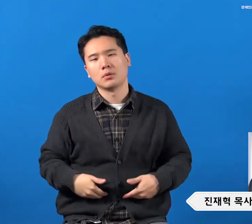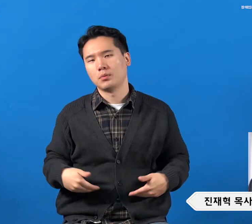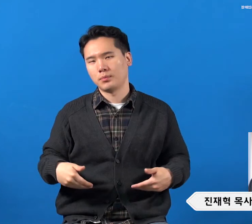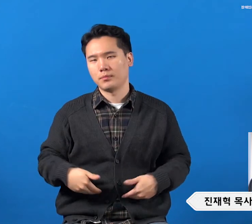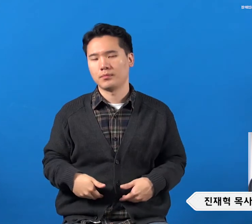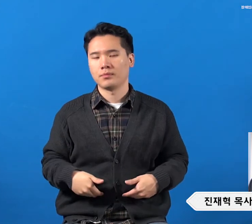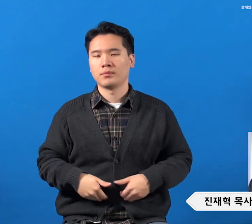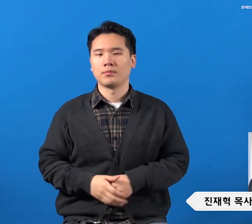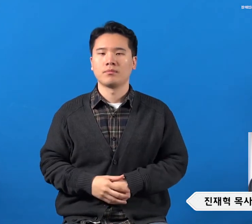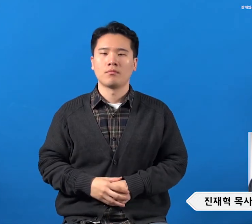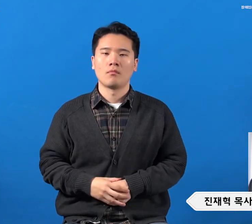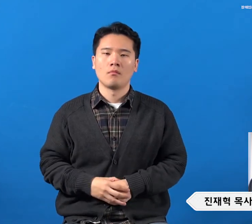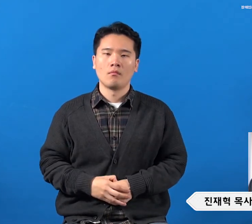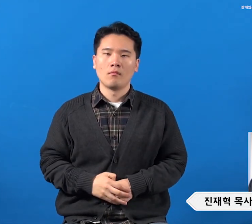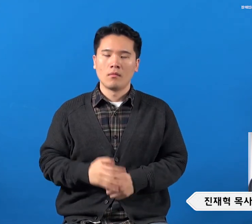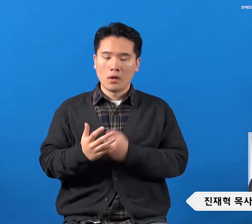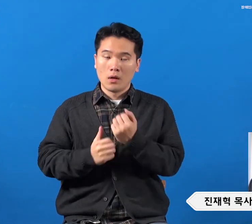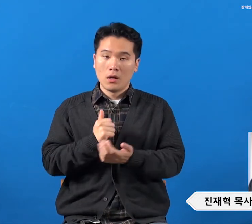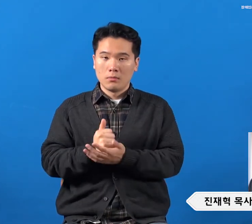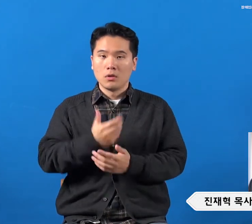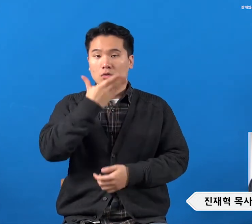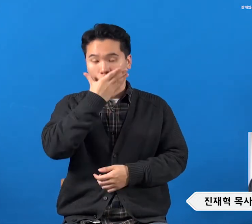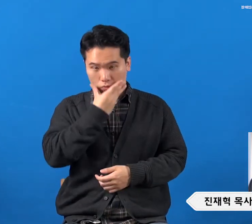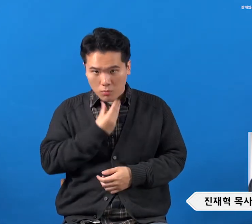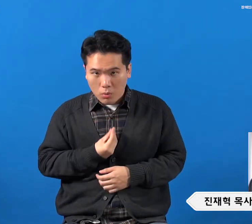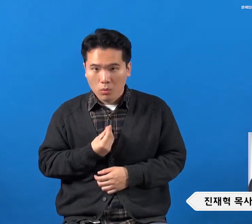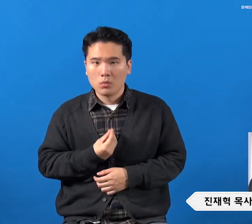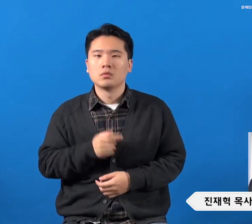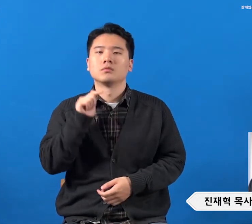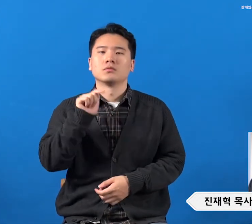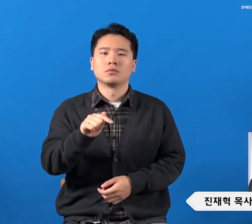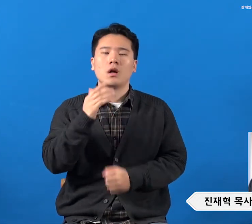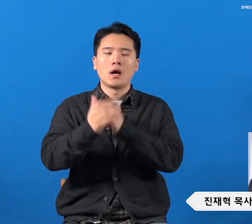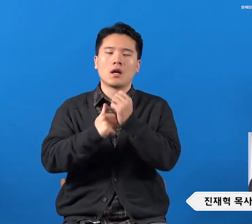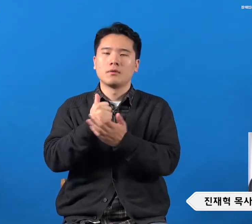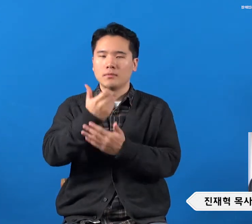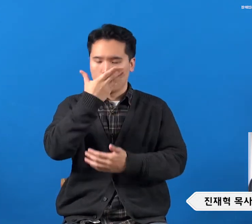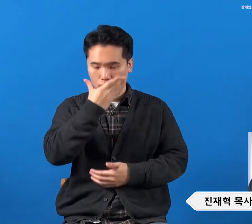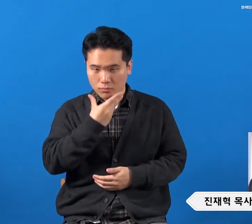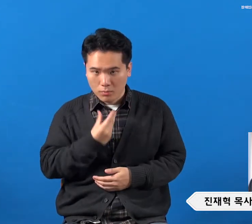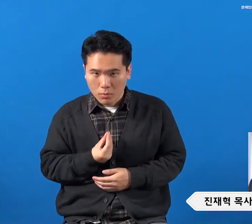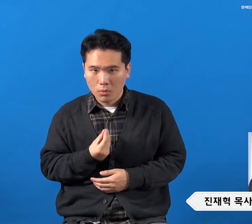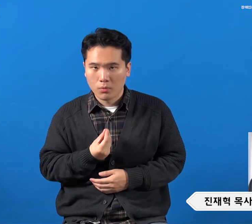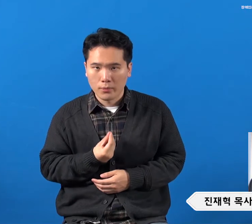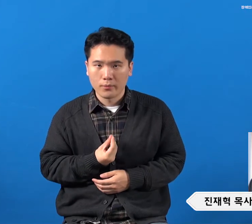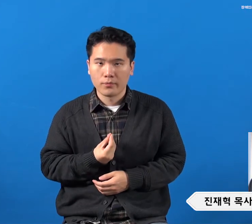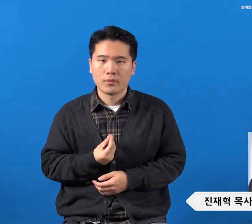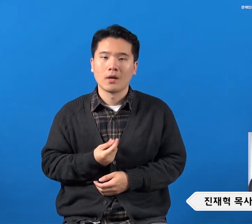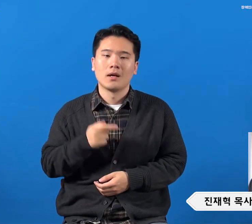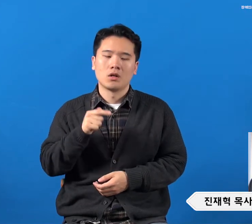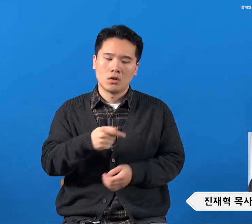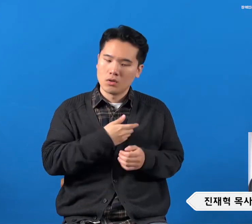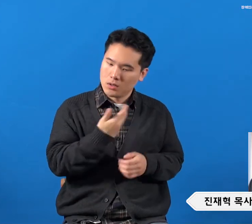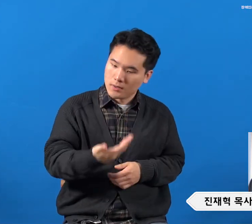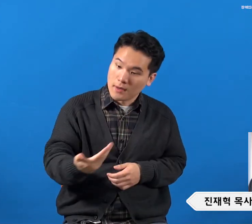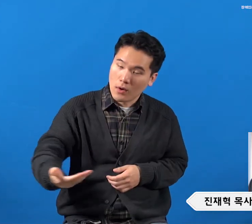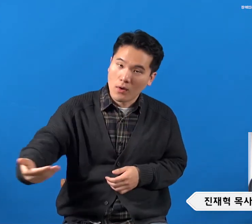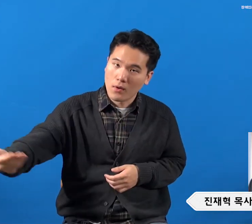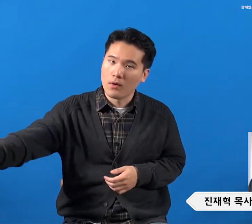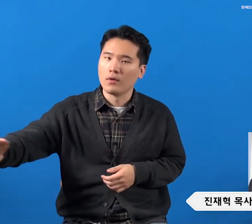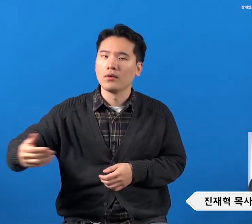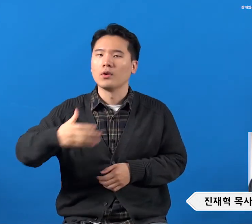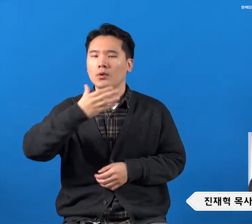통로를 말하고 있습니다. 하나님의 축복에 하나님이 주시는 하나님의 축복이